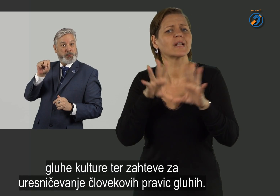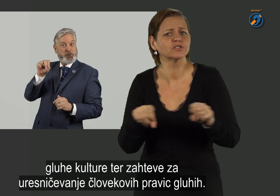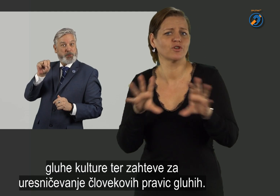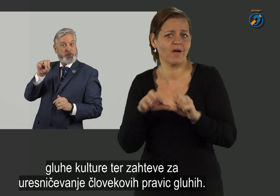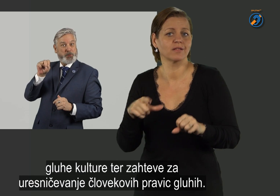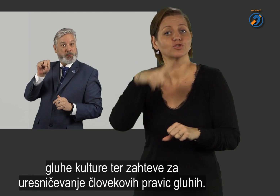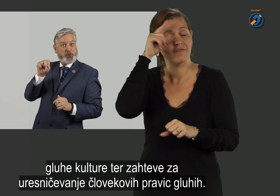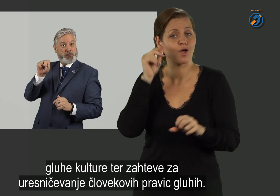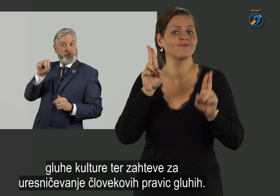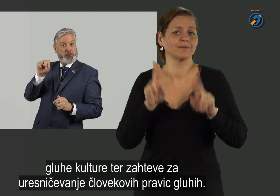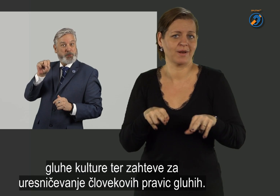gluhih.